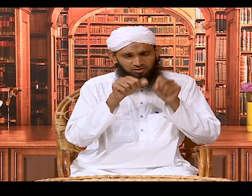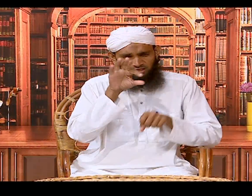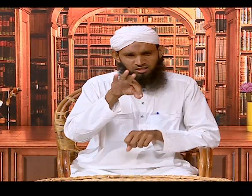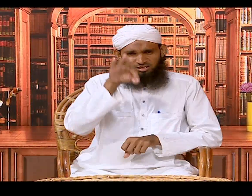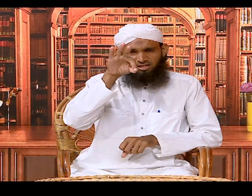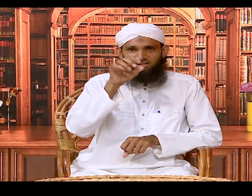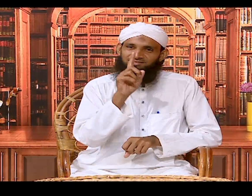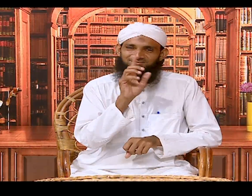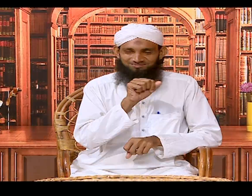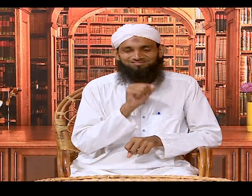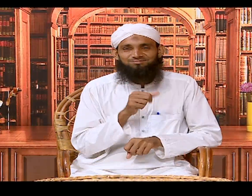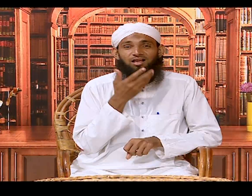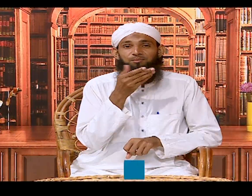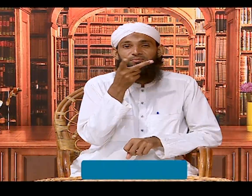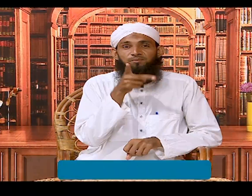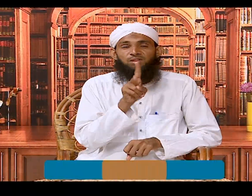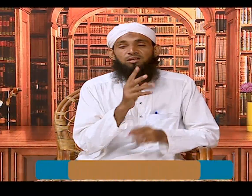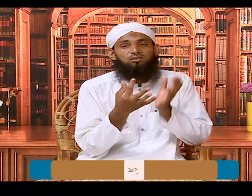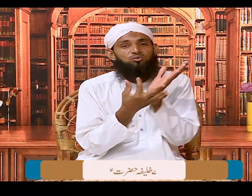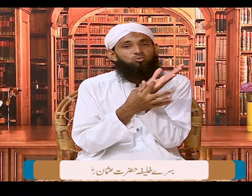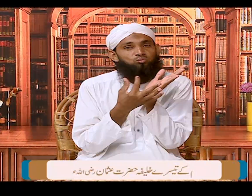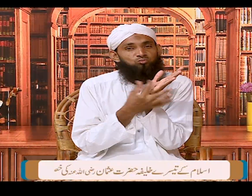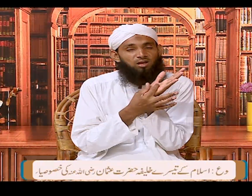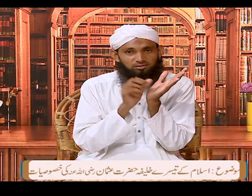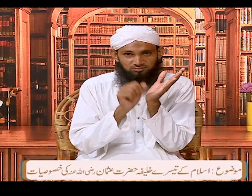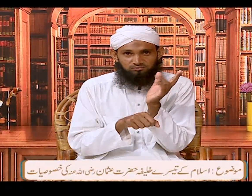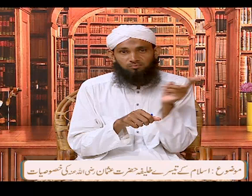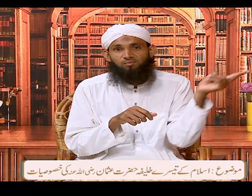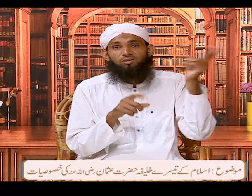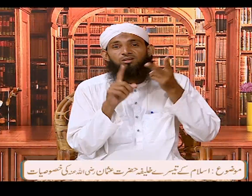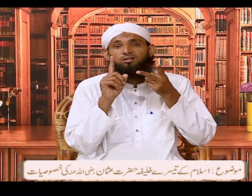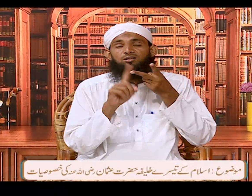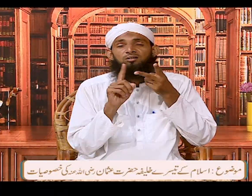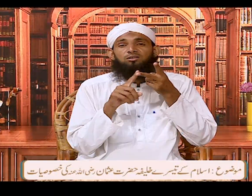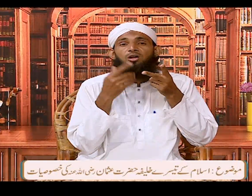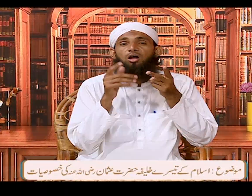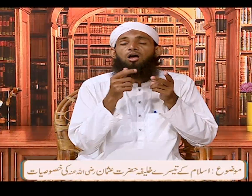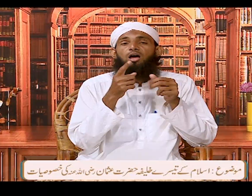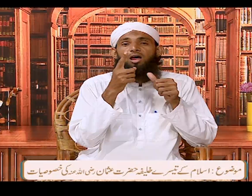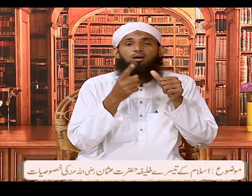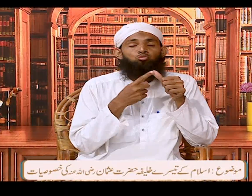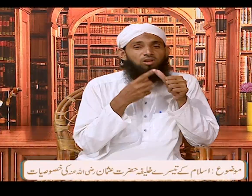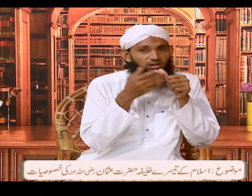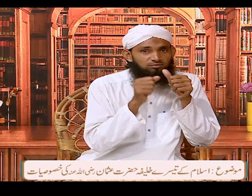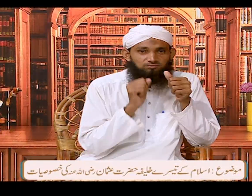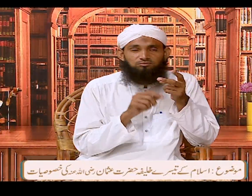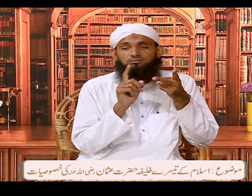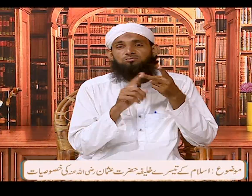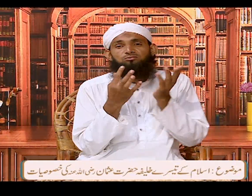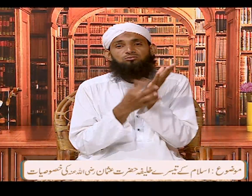10 میں سے ہیں۔ آپ کا نام مبارک عثمان، کنیت ابو عمر اور ابو عبداللہ ہے۔ عثمان غنی رضی اللہ عنہ